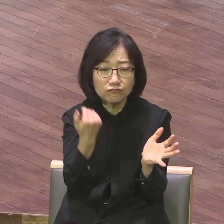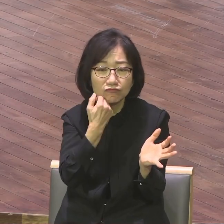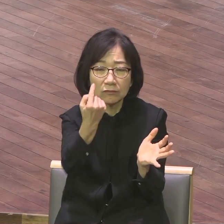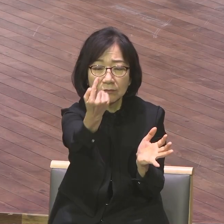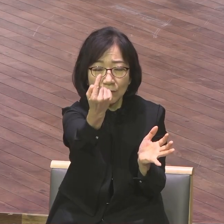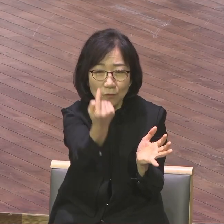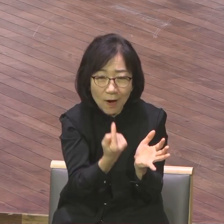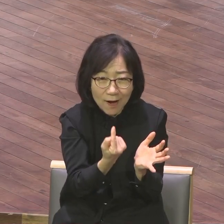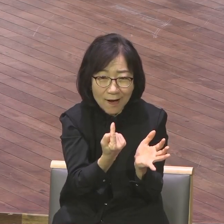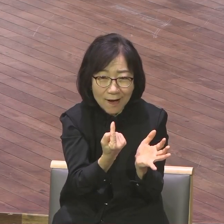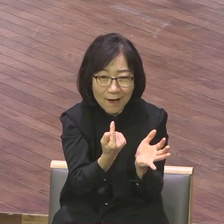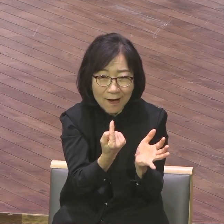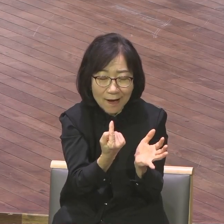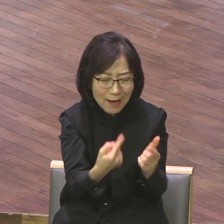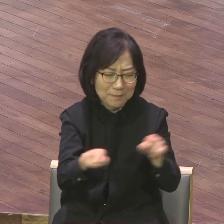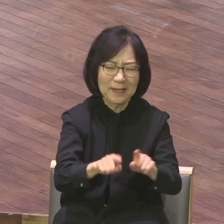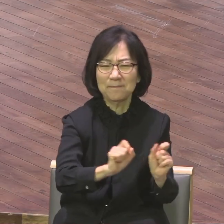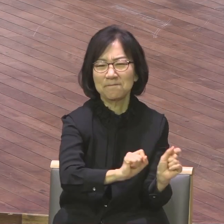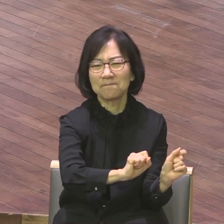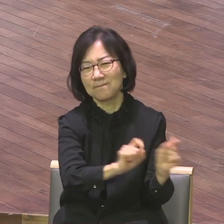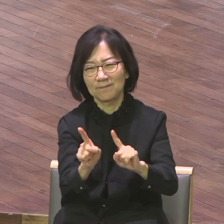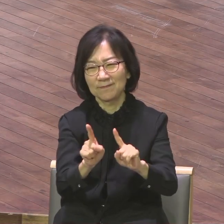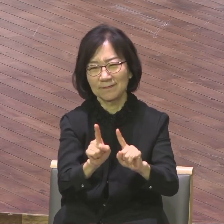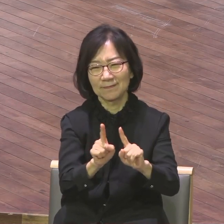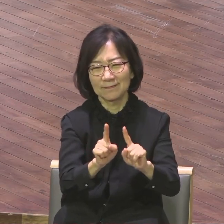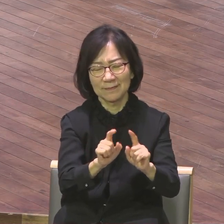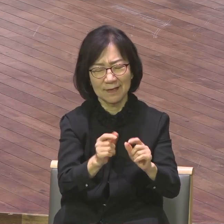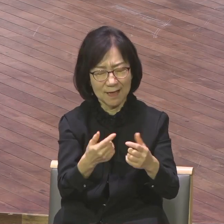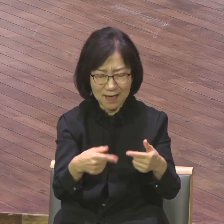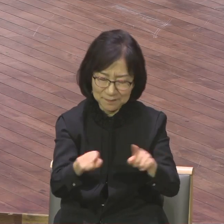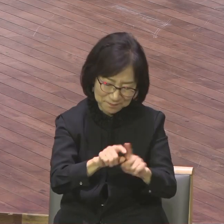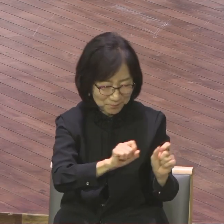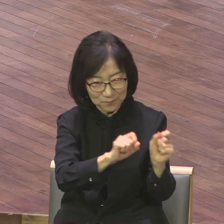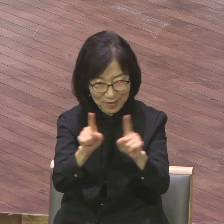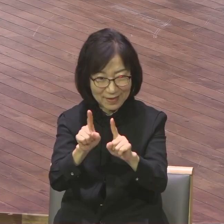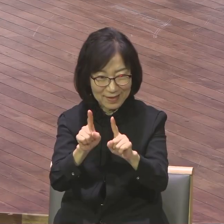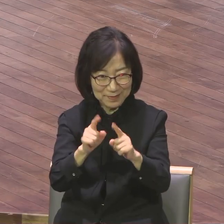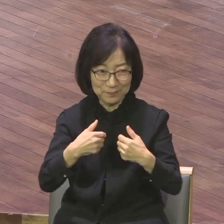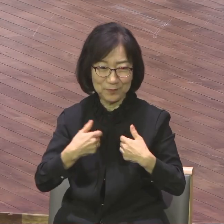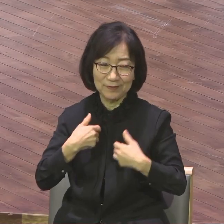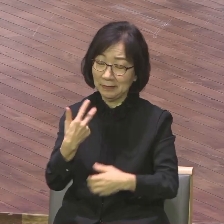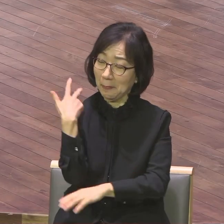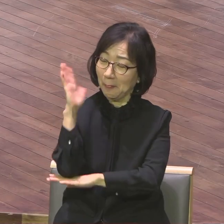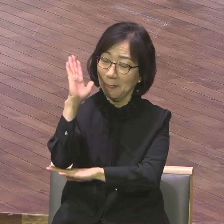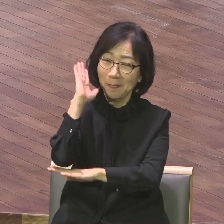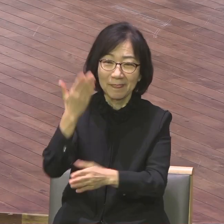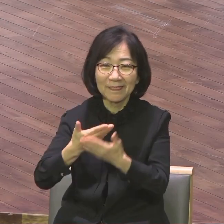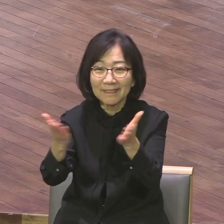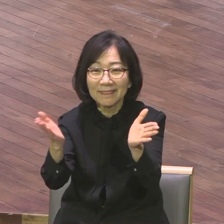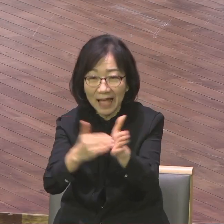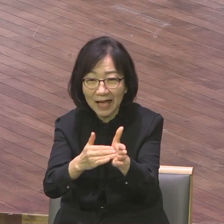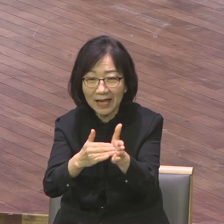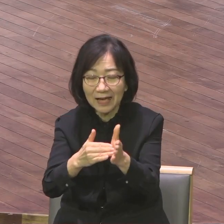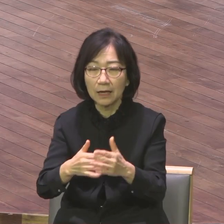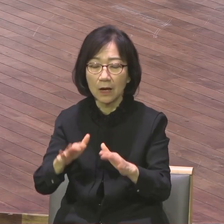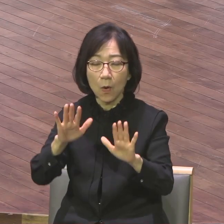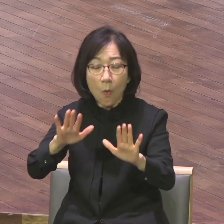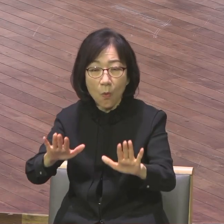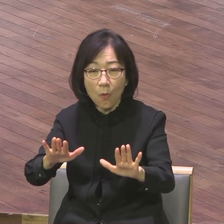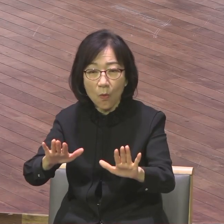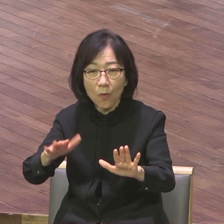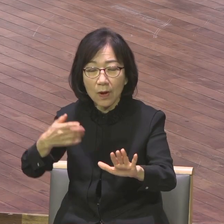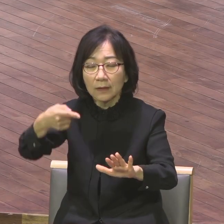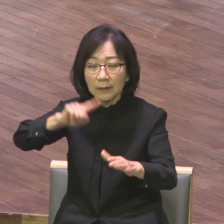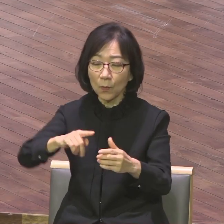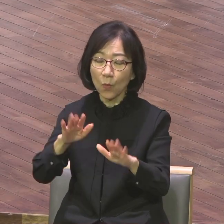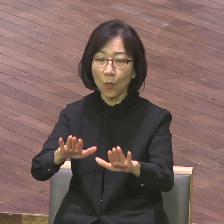영적 희석기 현장이 되어야 된다라고 그렇게 말씀을 드렸습니다. 그리고 이어지는 오늘 본문을 통해서